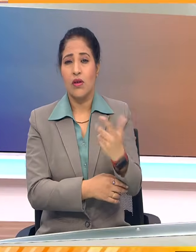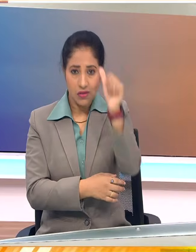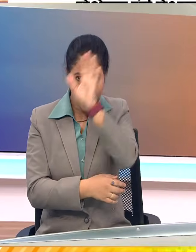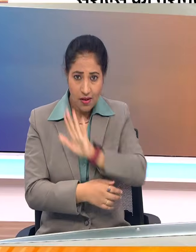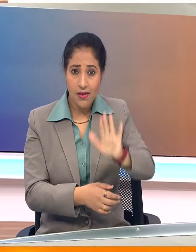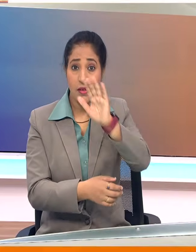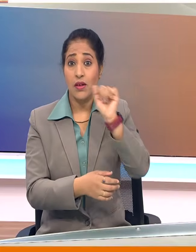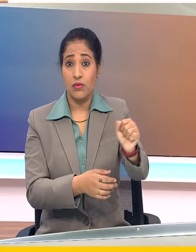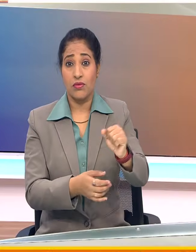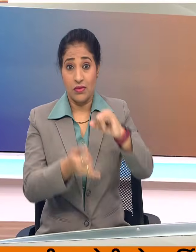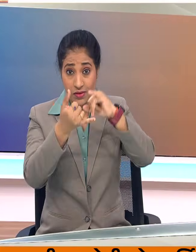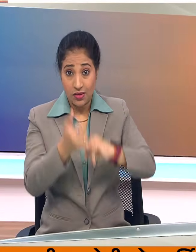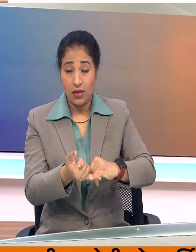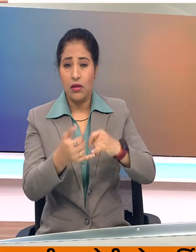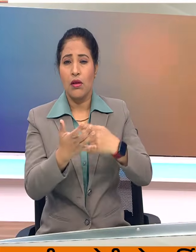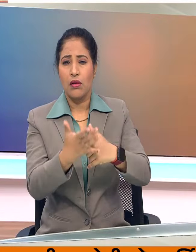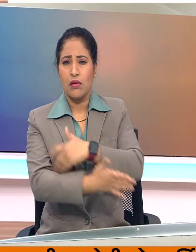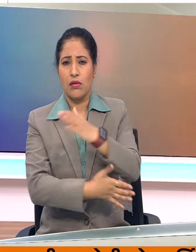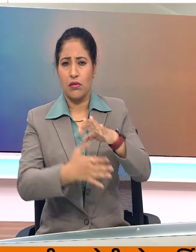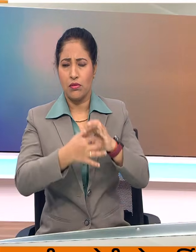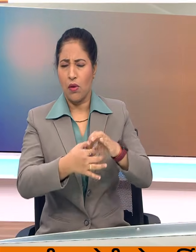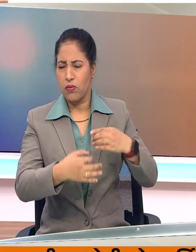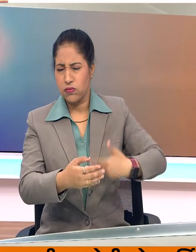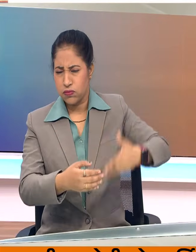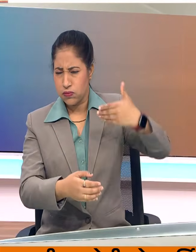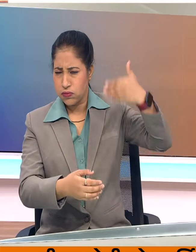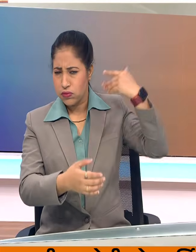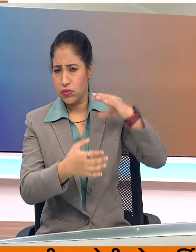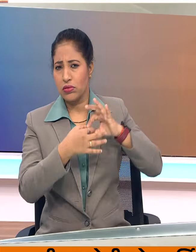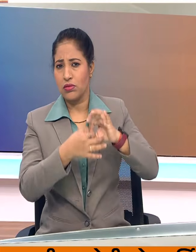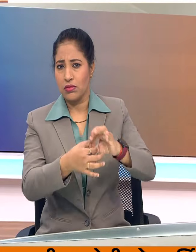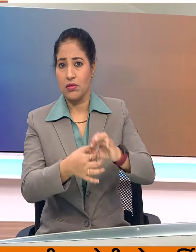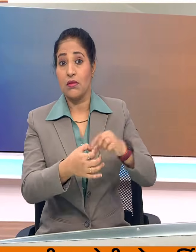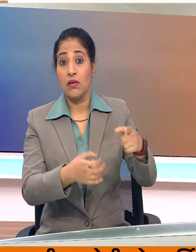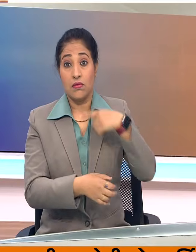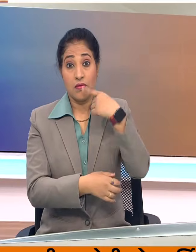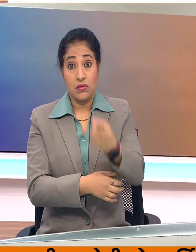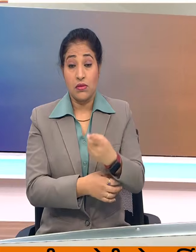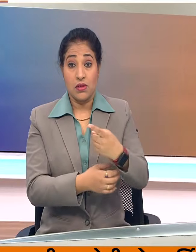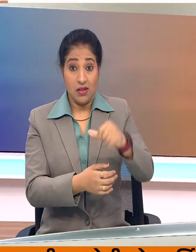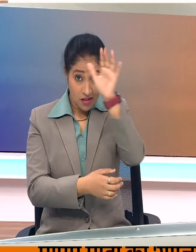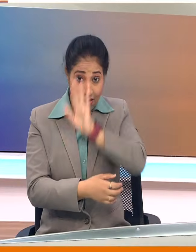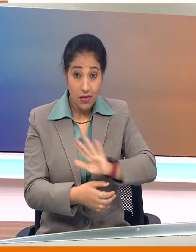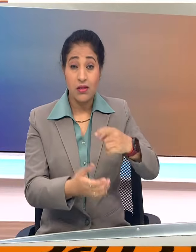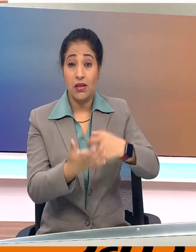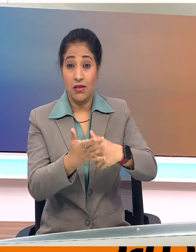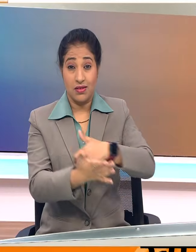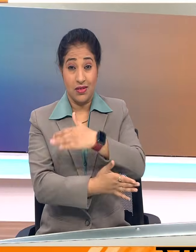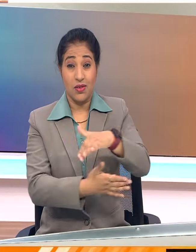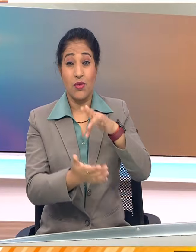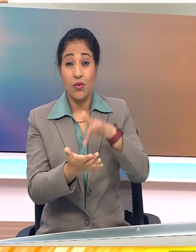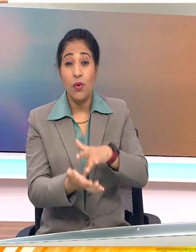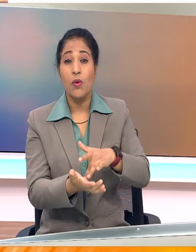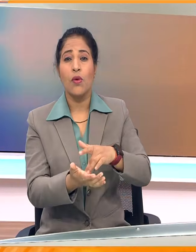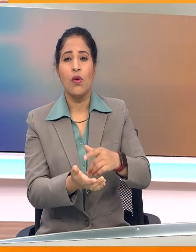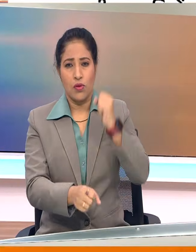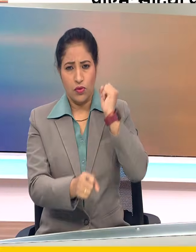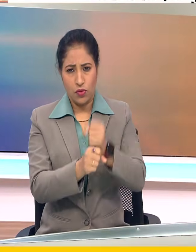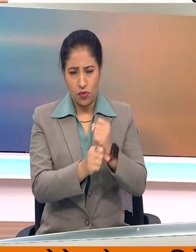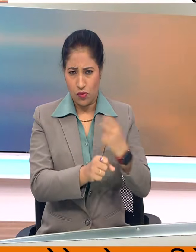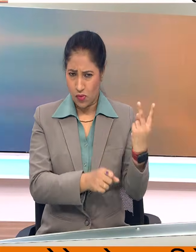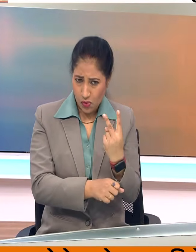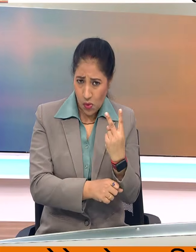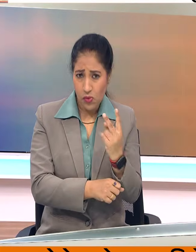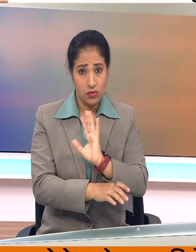भारत सेशल्स के संबंध सदियों पुराने हैं। उन्होंने कहा कि भारत सेशल्स के रिश्ते केवल सरकारों के बीच